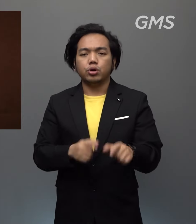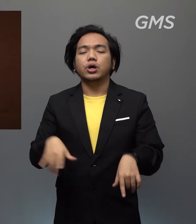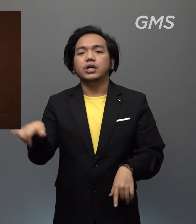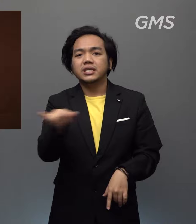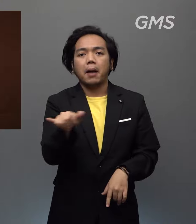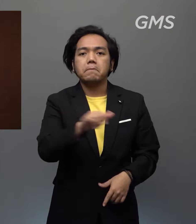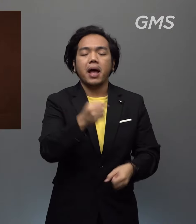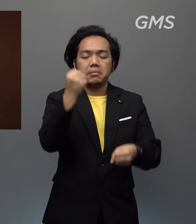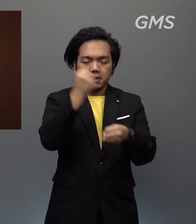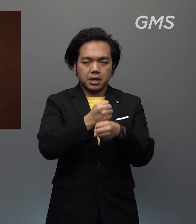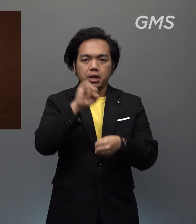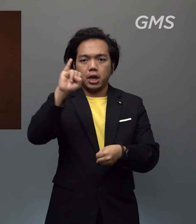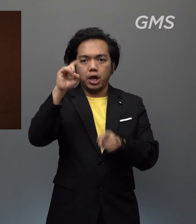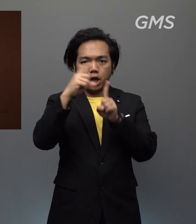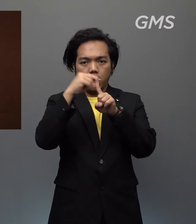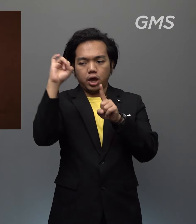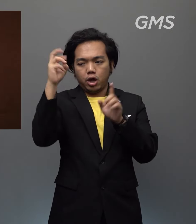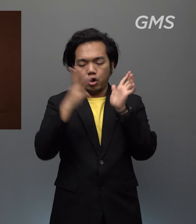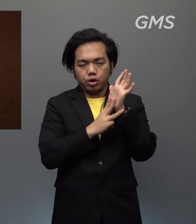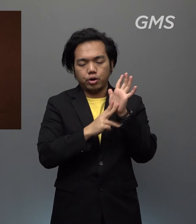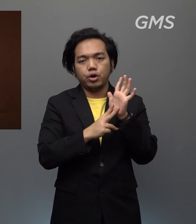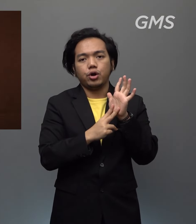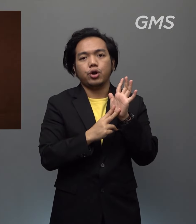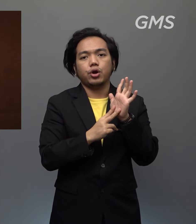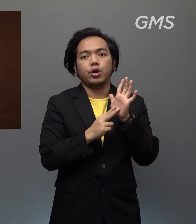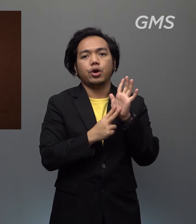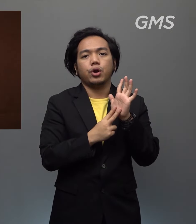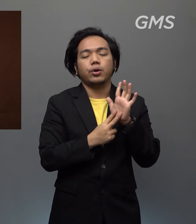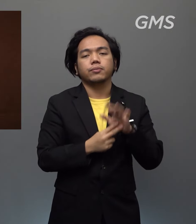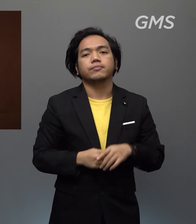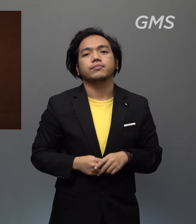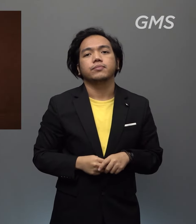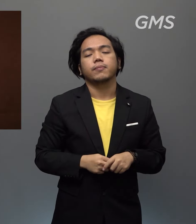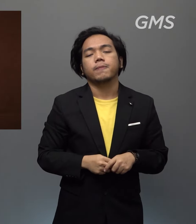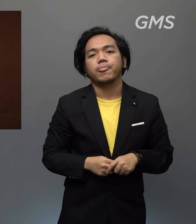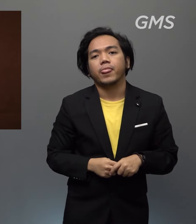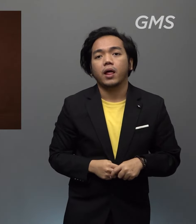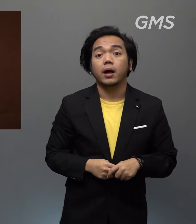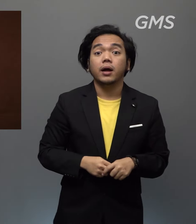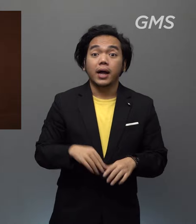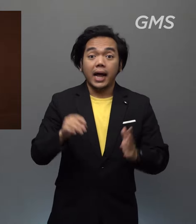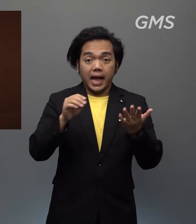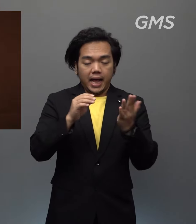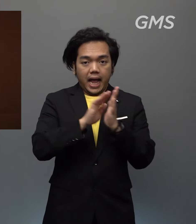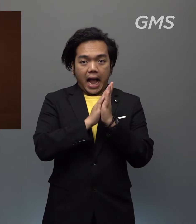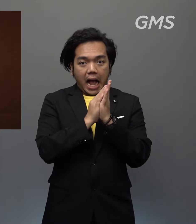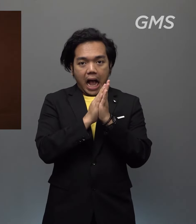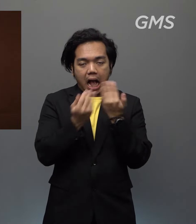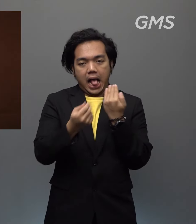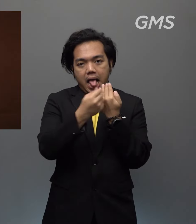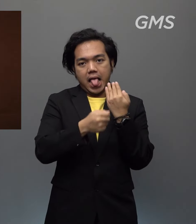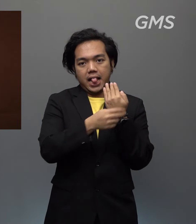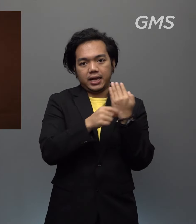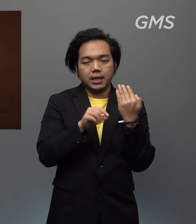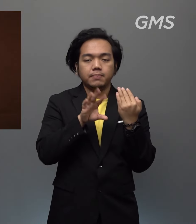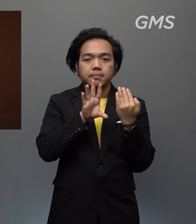situ 32.000 orang siap maju berperang. Lalu Tuhan berkata, ini terlalu besar dari